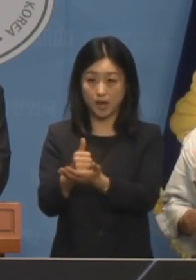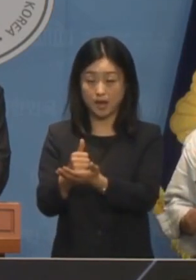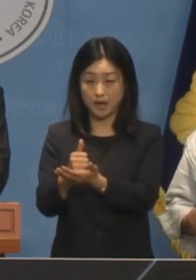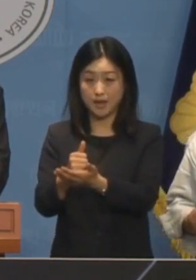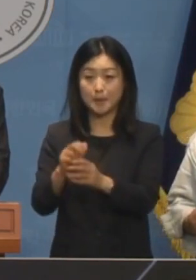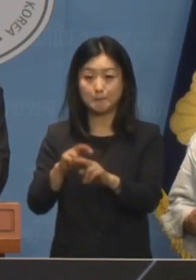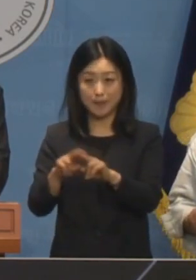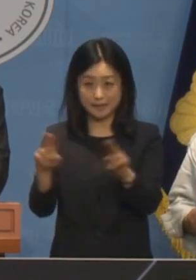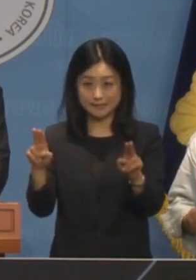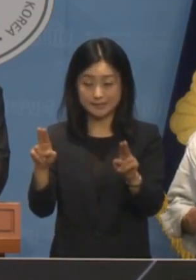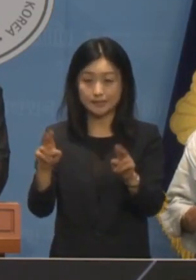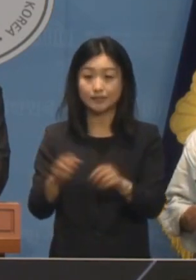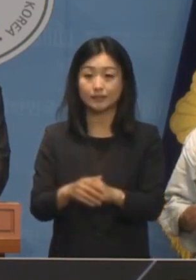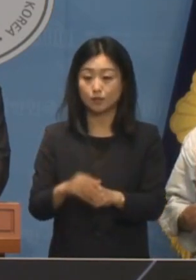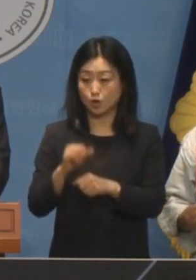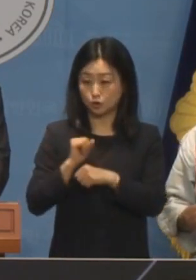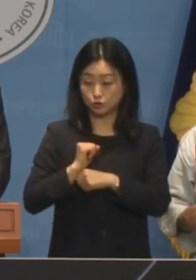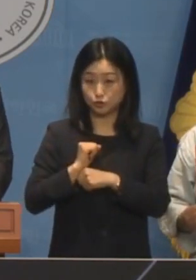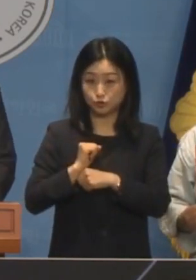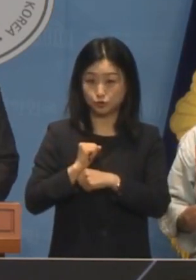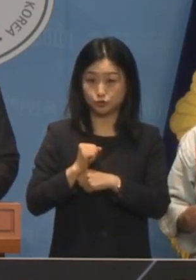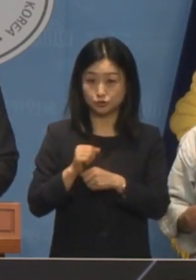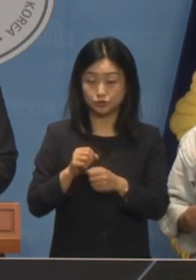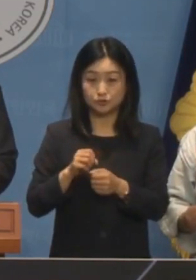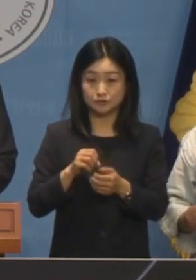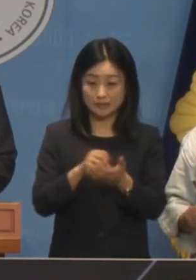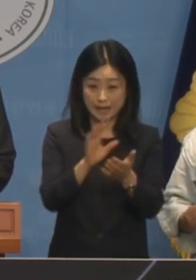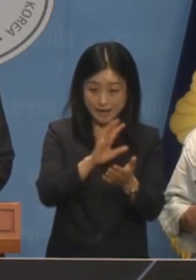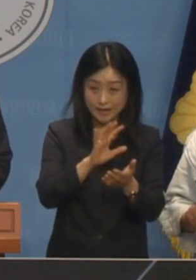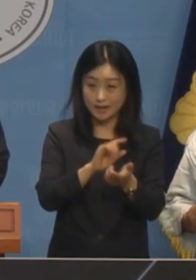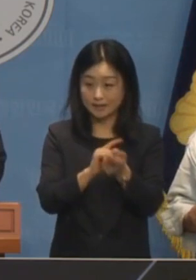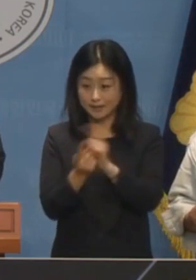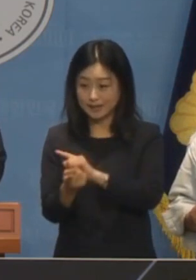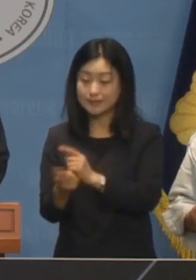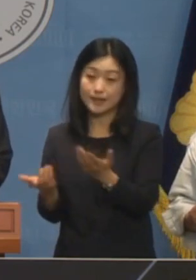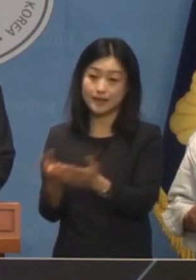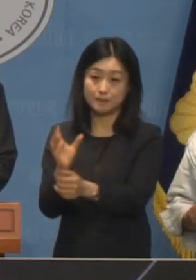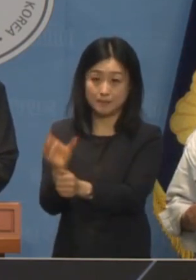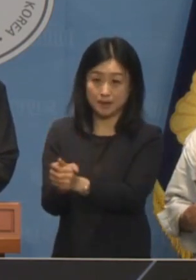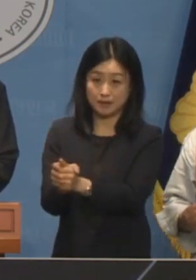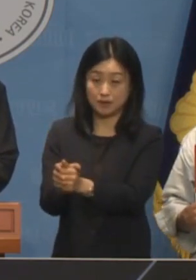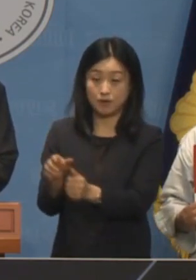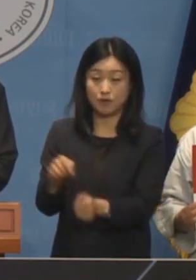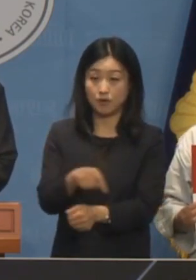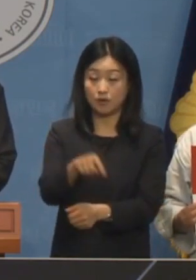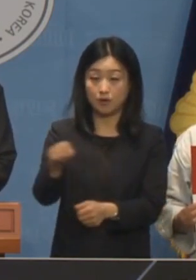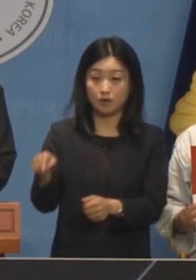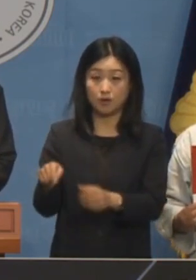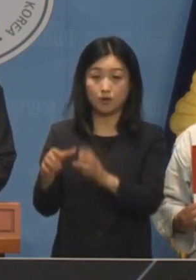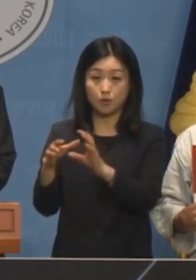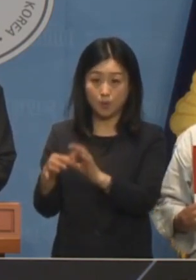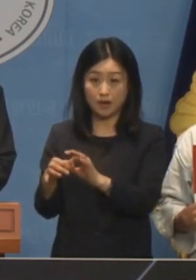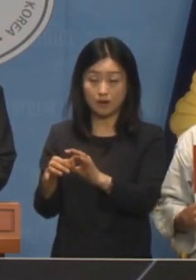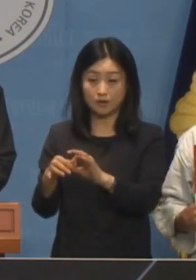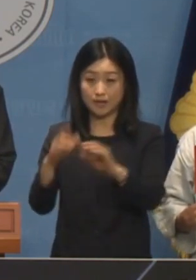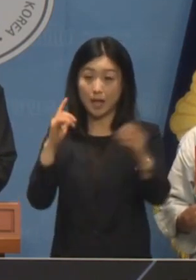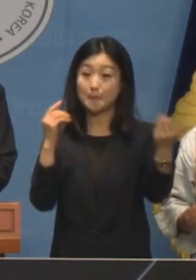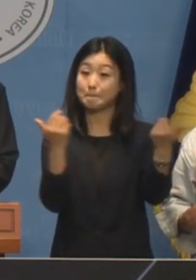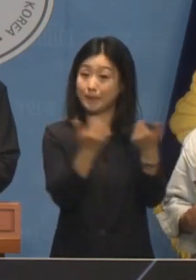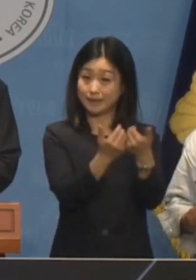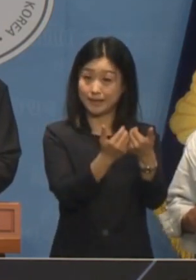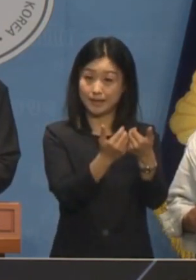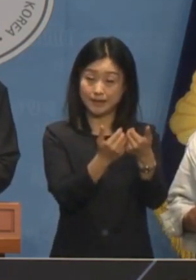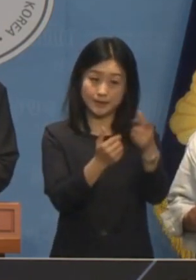병역 거부자에 대한 대체역 도입 반대 등 후보자의 헌법재판관 당시의 법률적